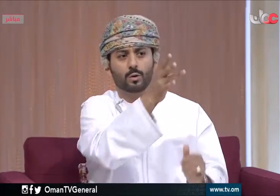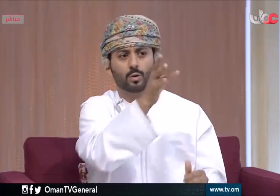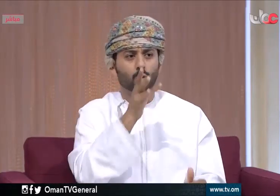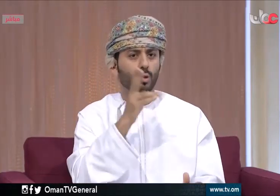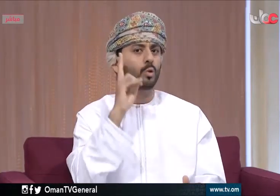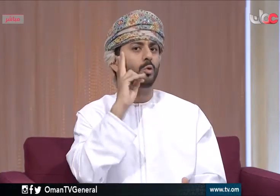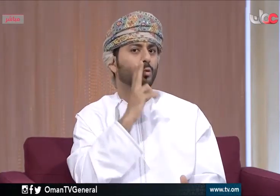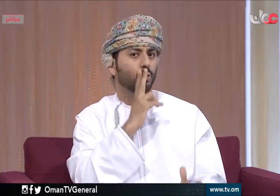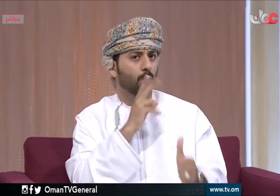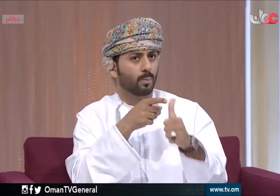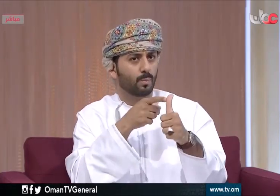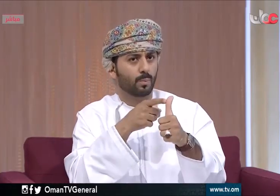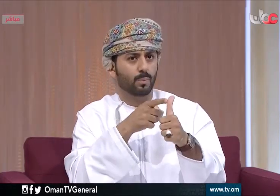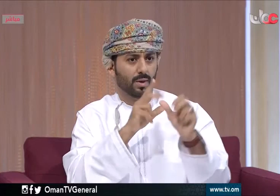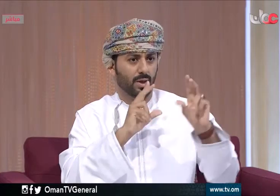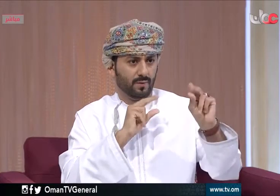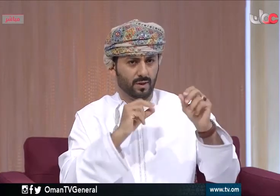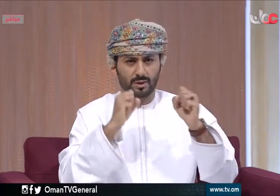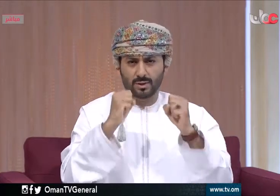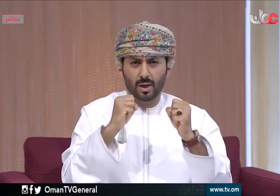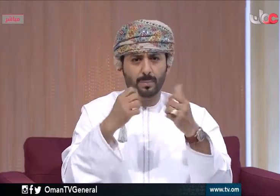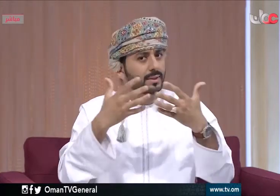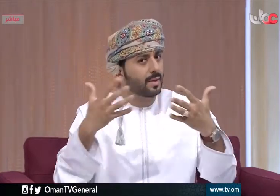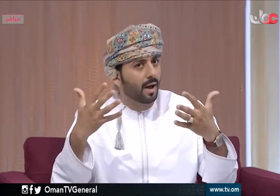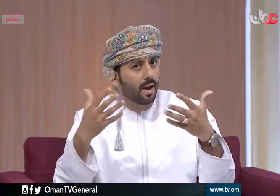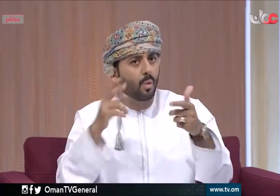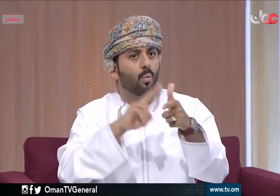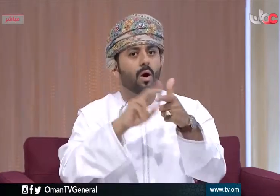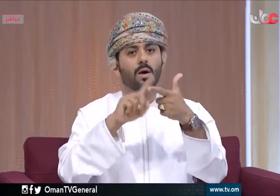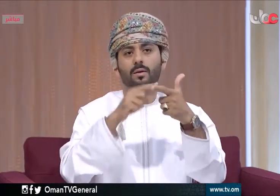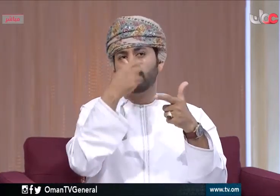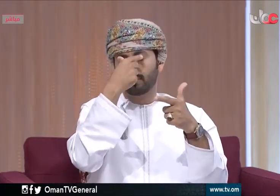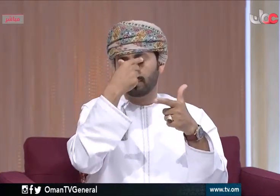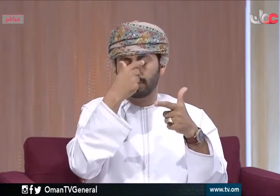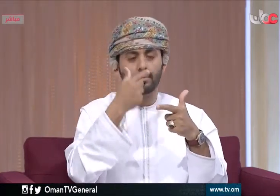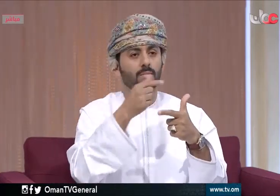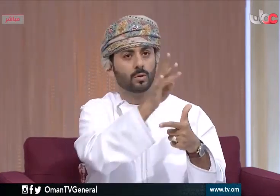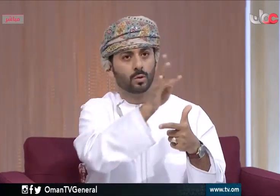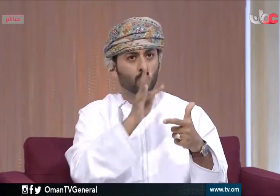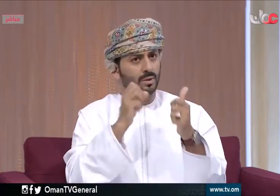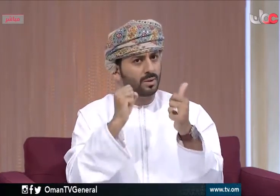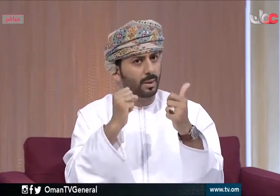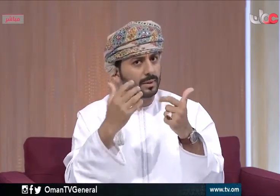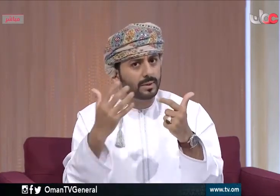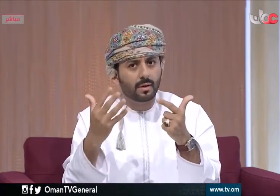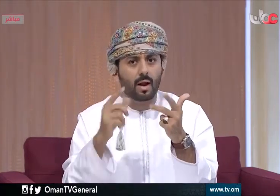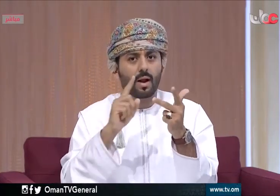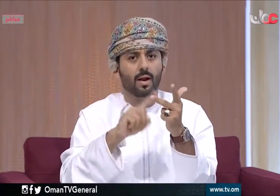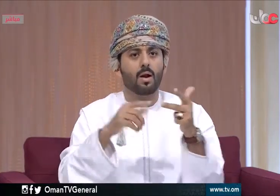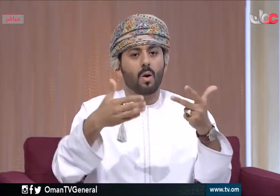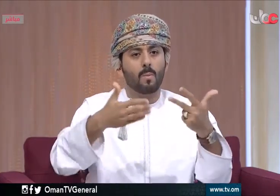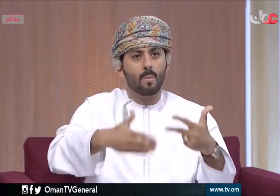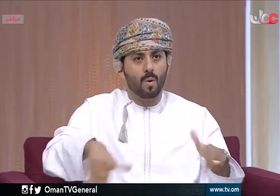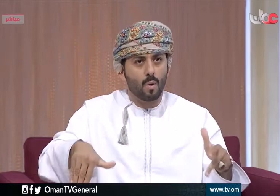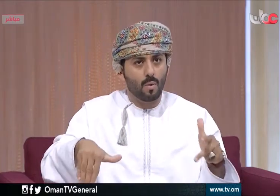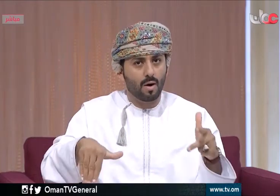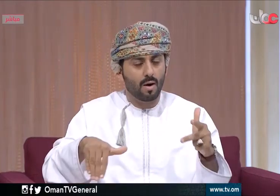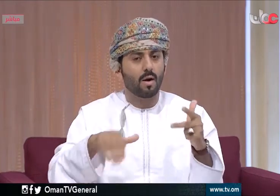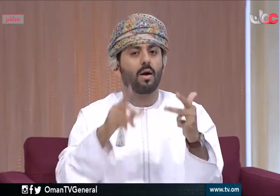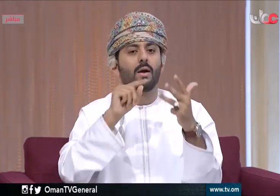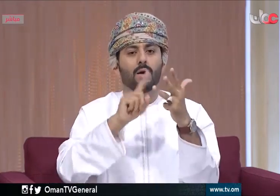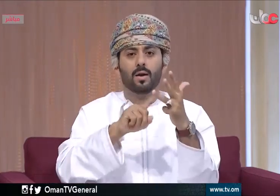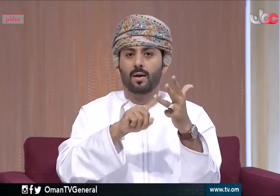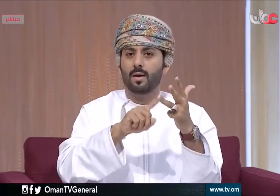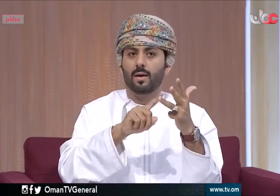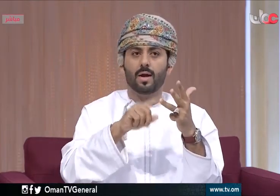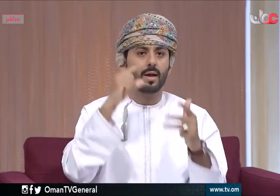والحياة لأزواج من ذوي الأشخاص ذوي الإعاقة، سواء الإعاقة البصرية